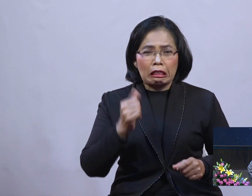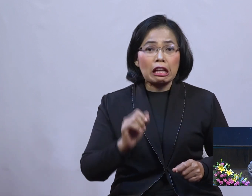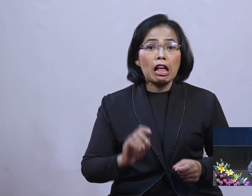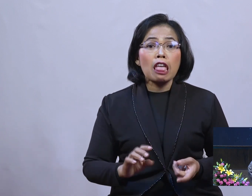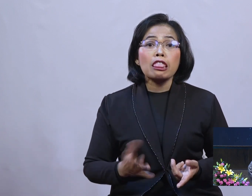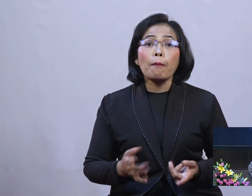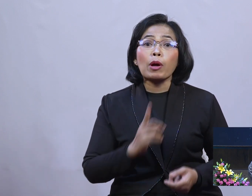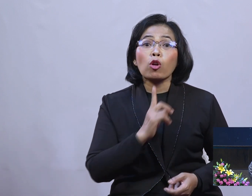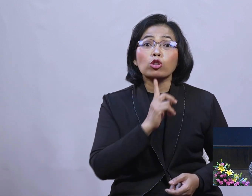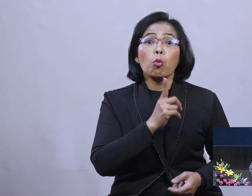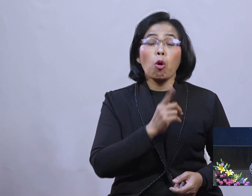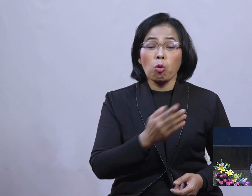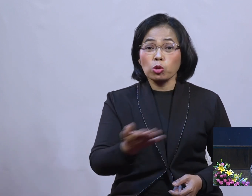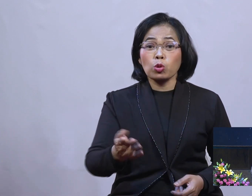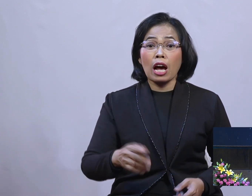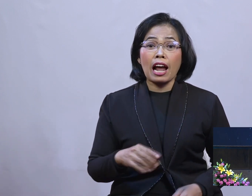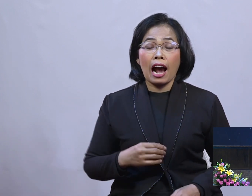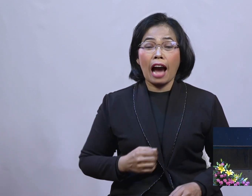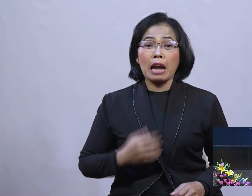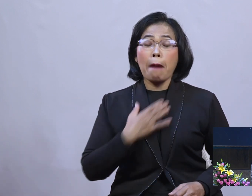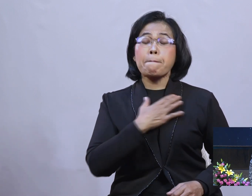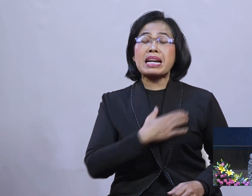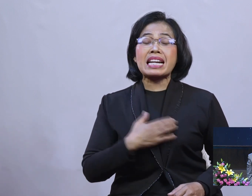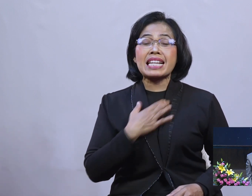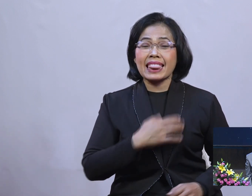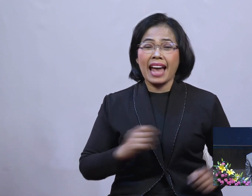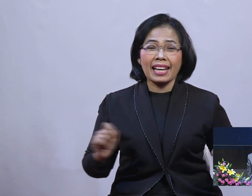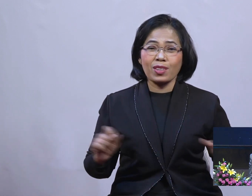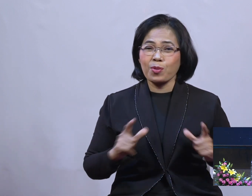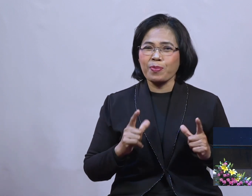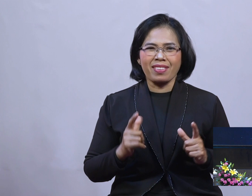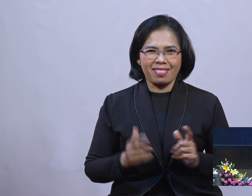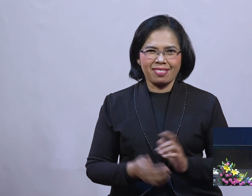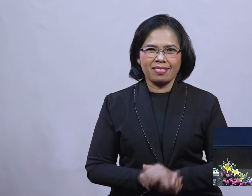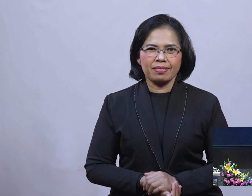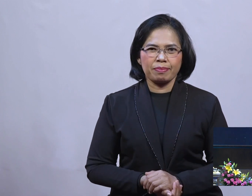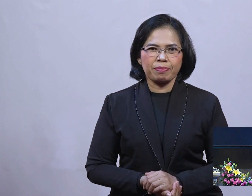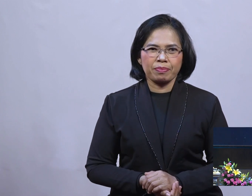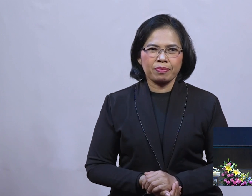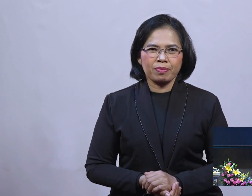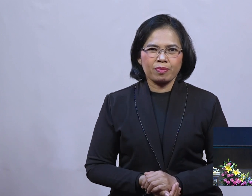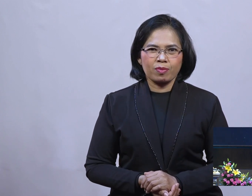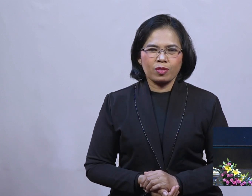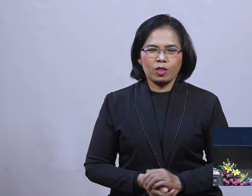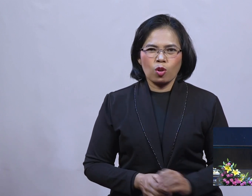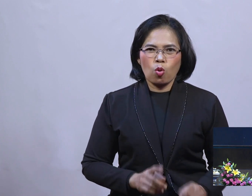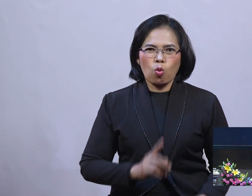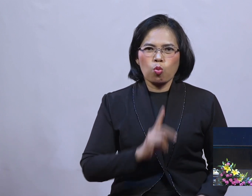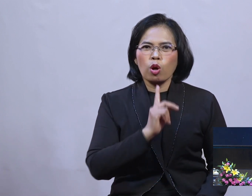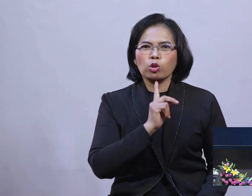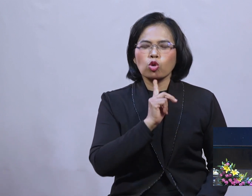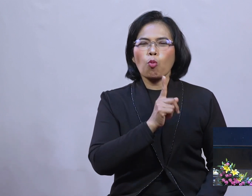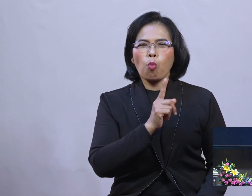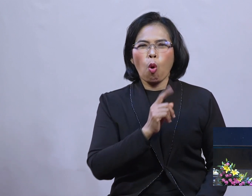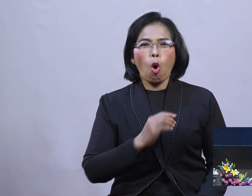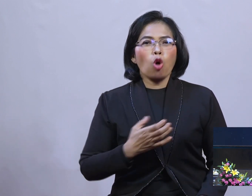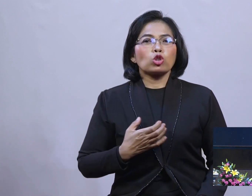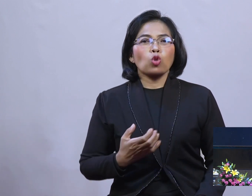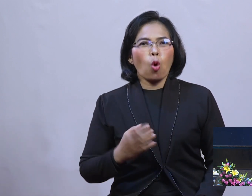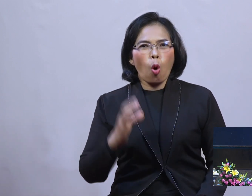kirim bunga selamat menderita Hah kan udah tengil sok tahu sok pinter sok